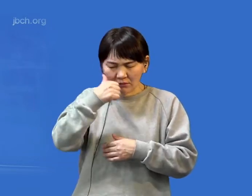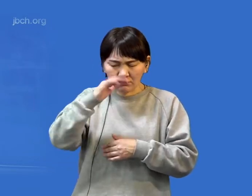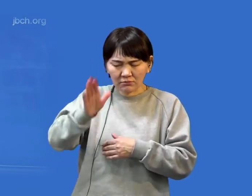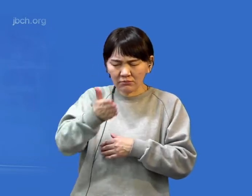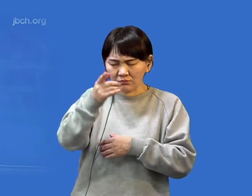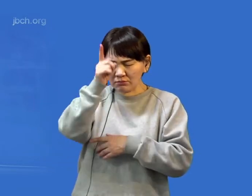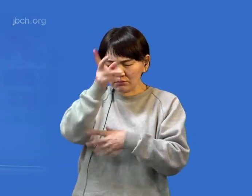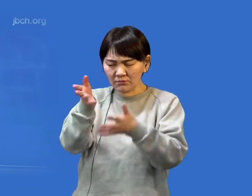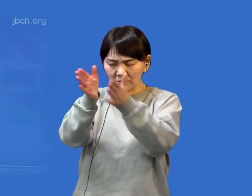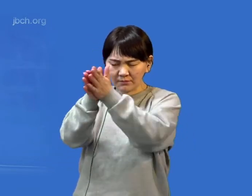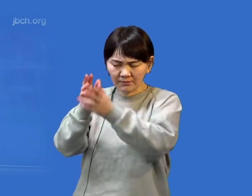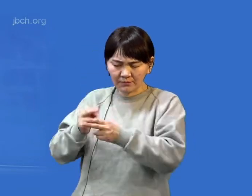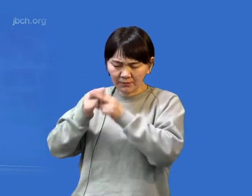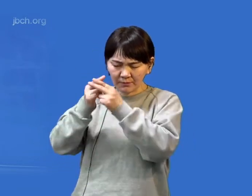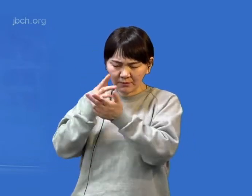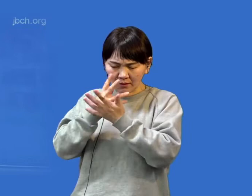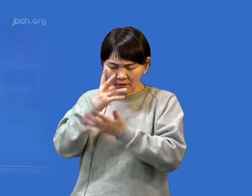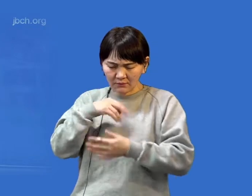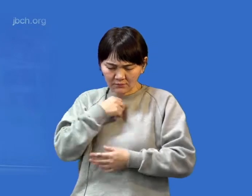итгэж байна.